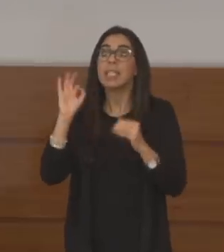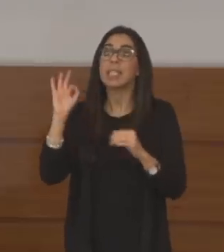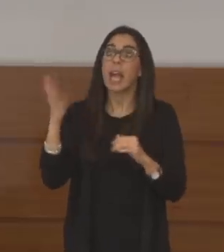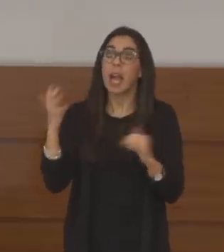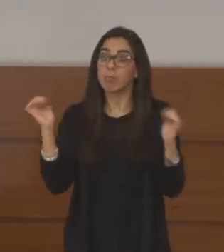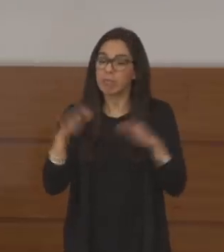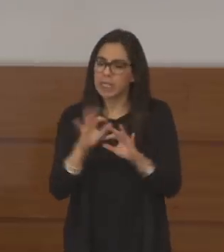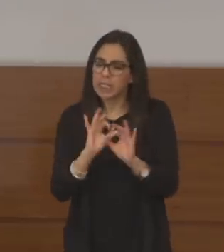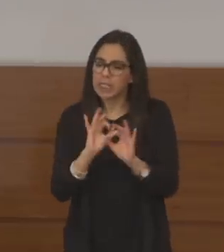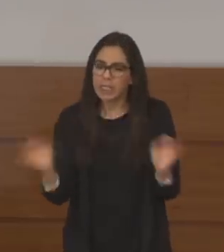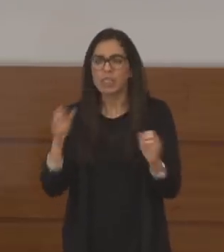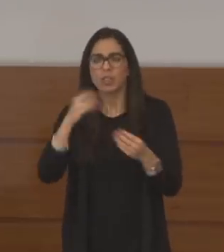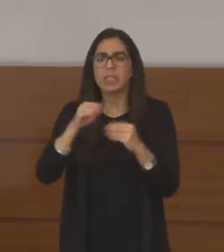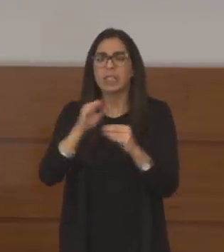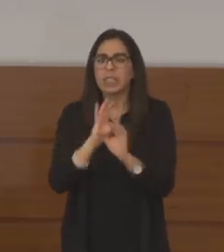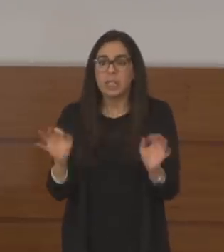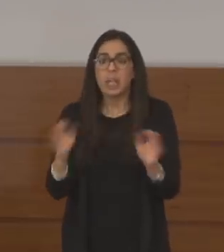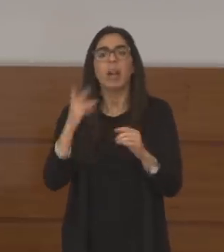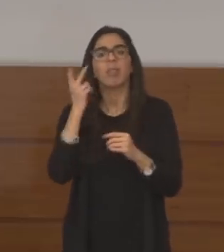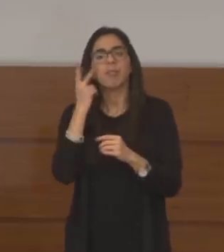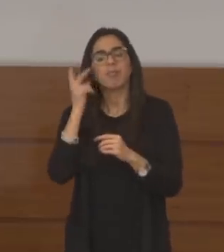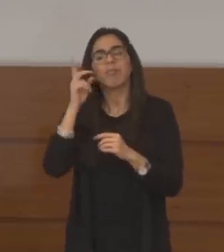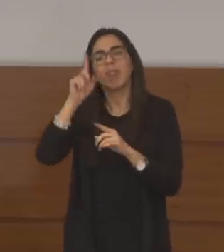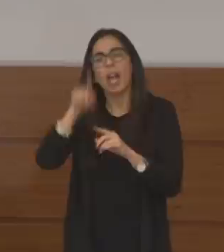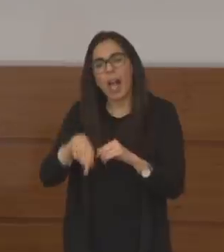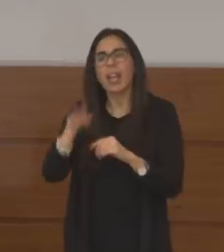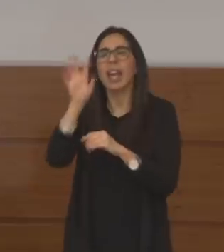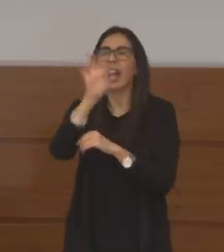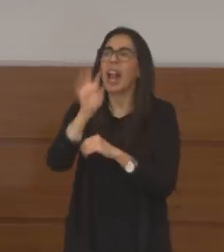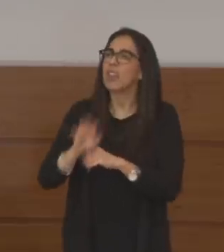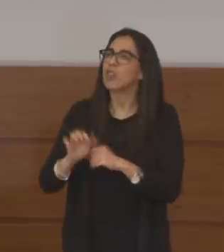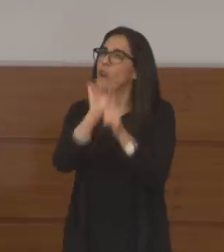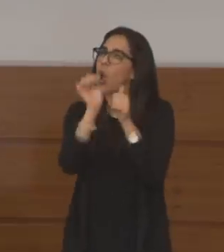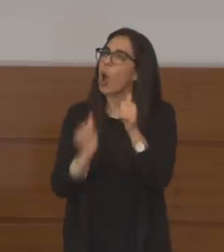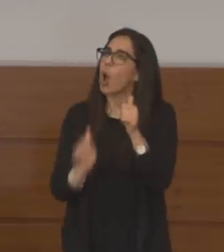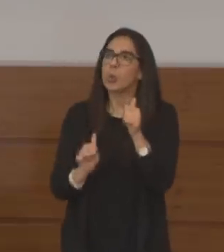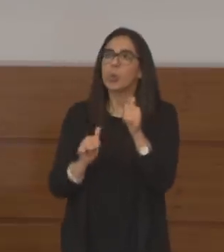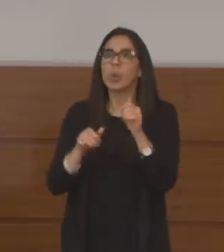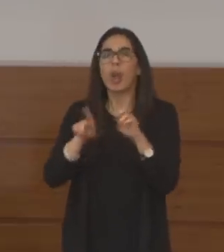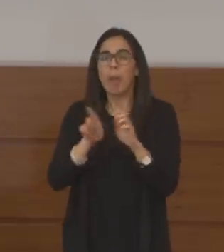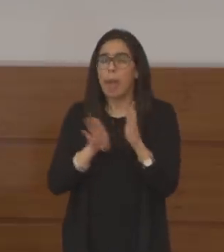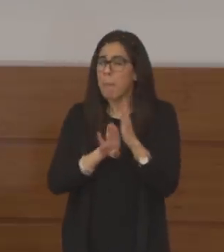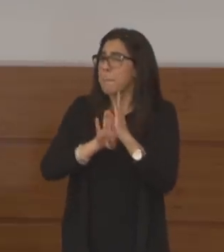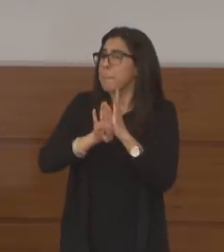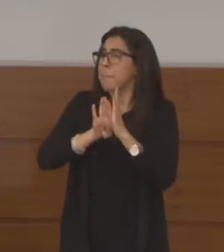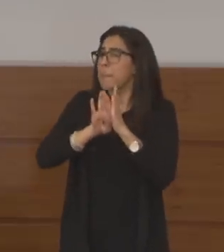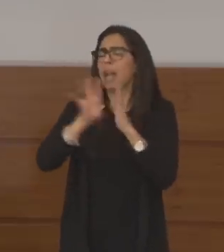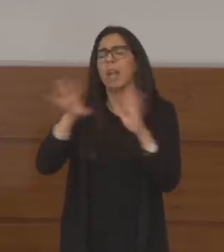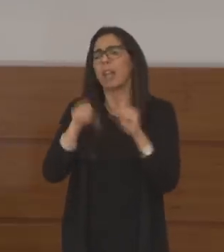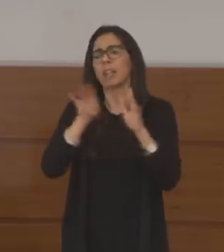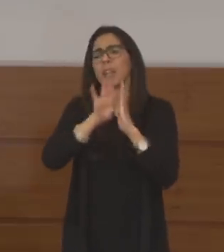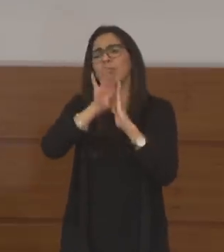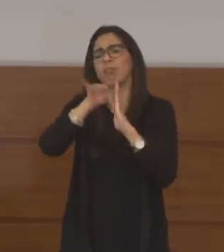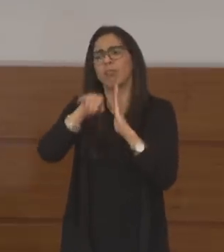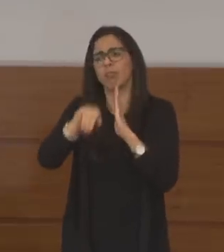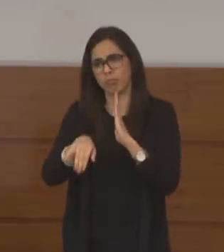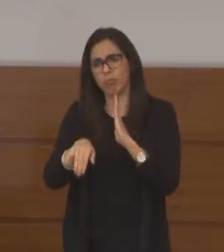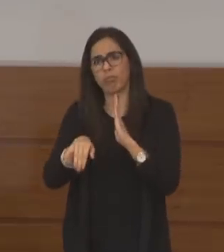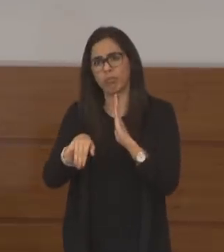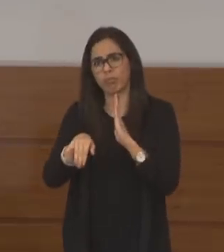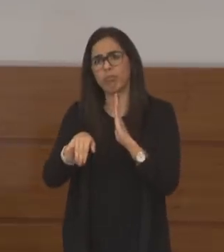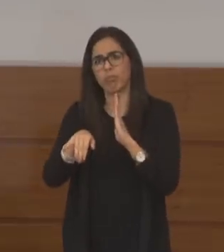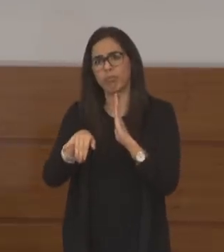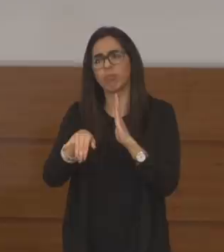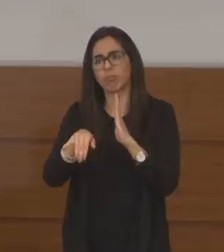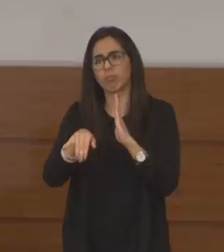le curve anche nelle altre regioni saranno curve molti numero di nuove numero di casi